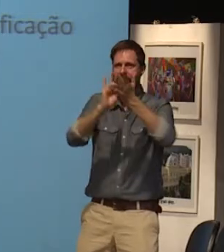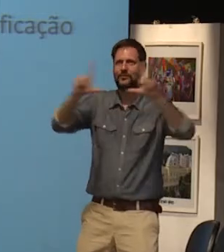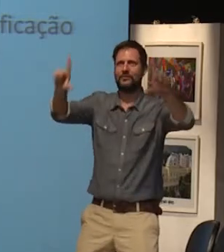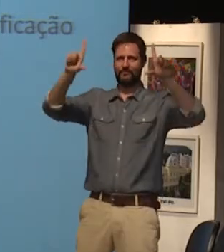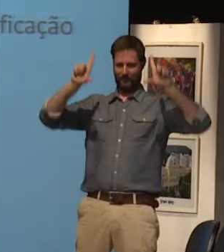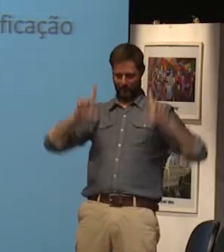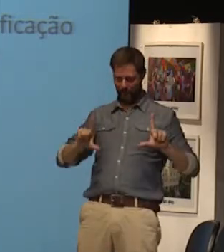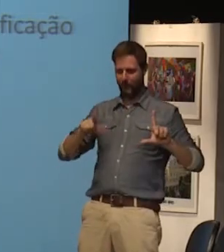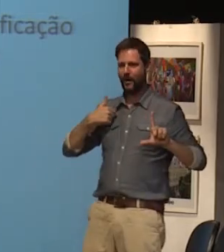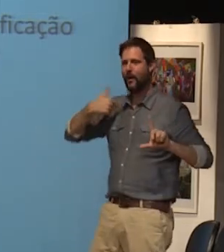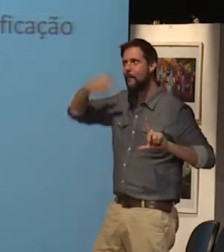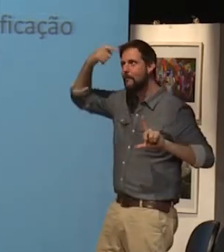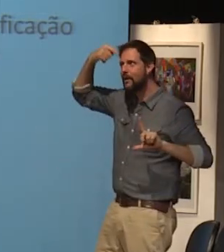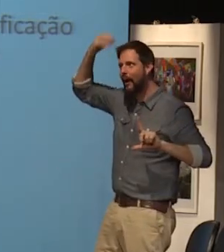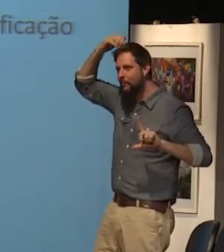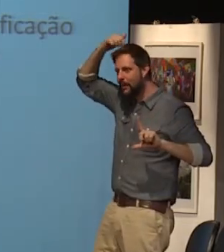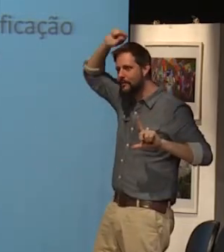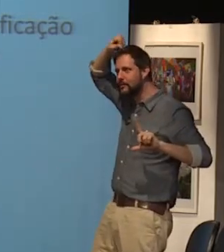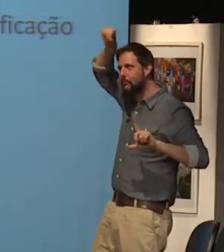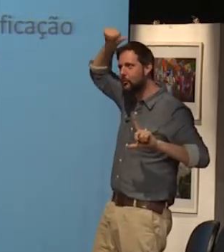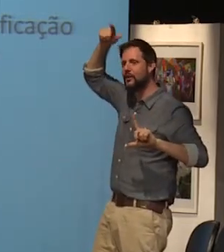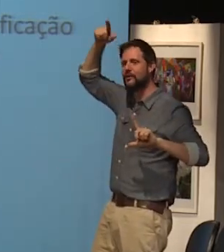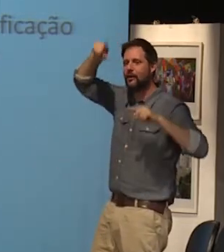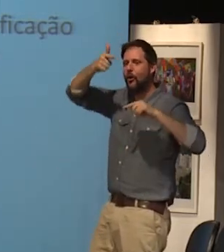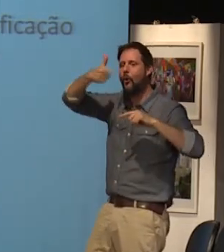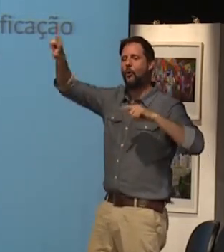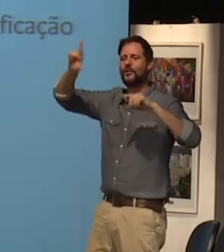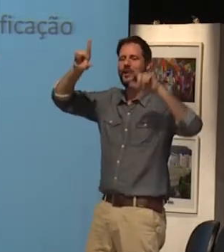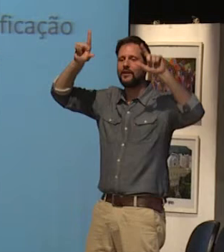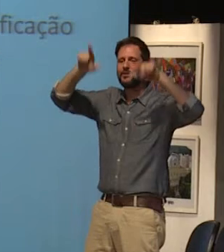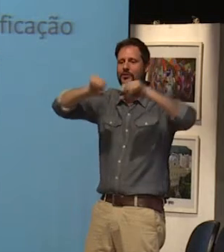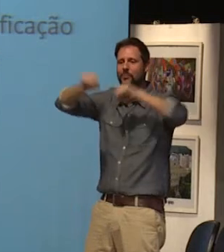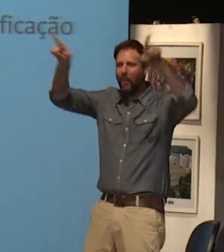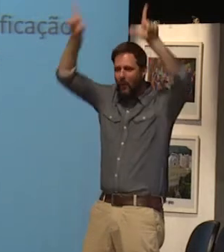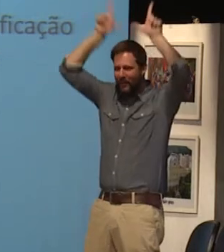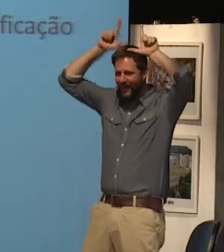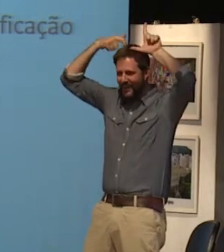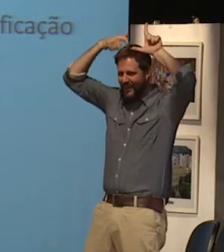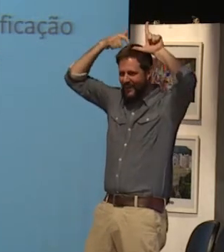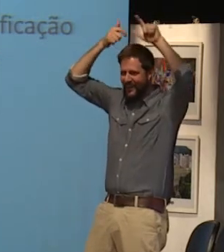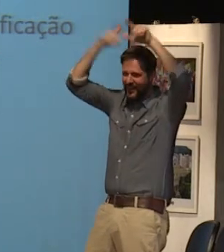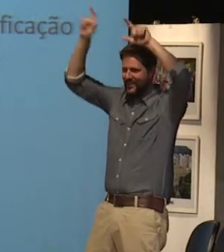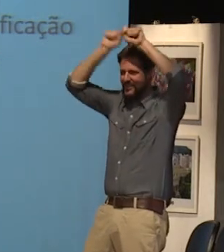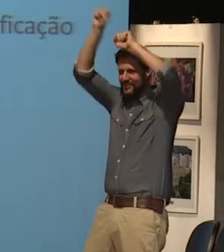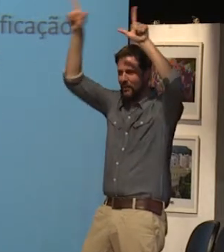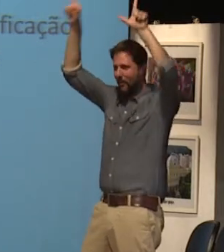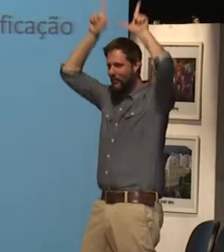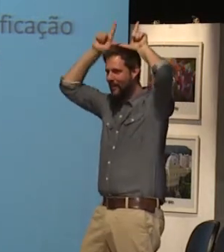tinha uma prática, eu recebia, e a minha cabeça me adaptava e fazia, parecia um outro diploma, né? Que